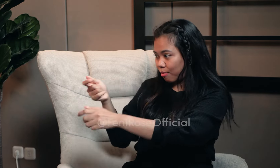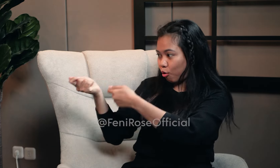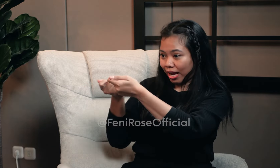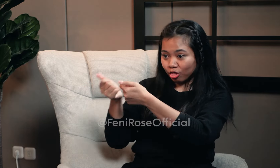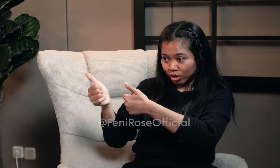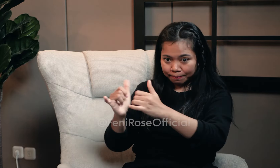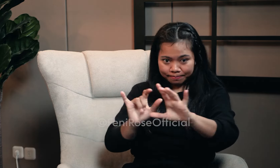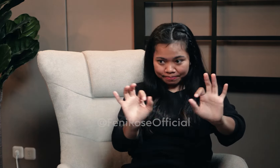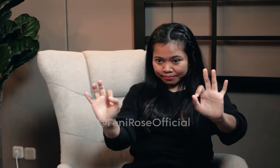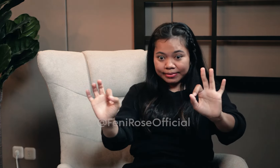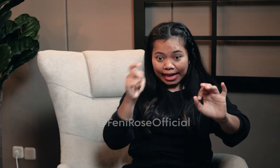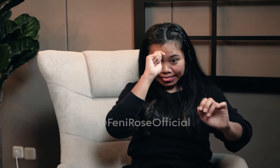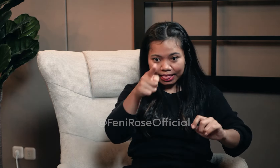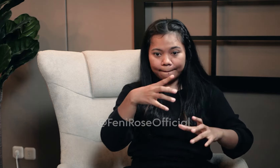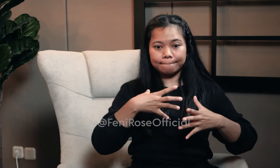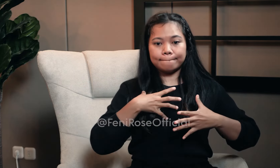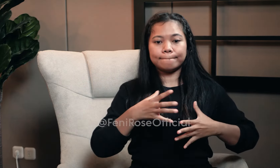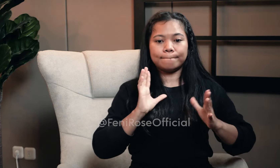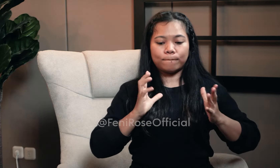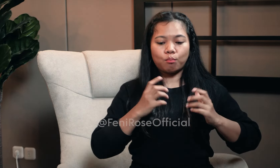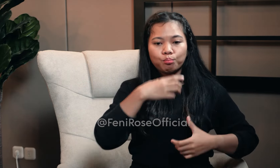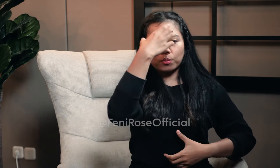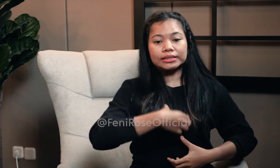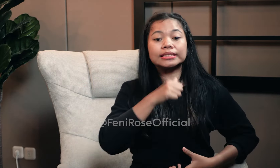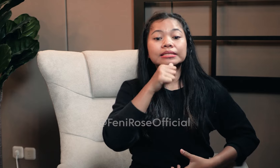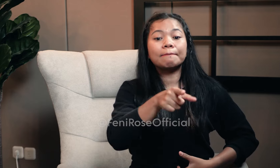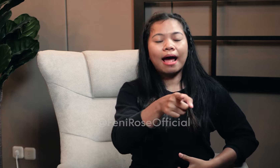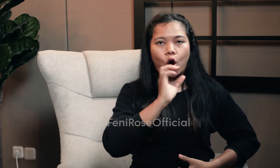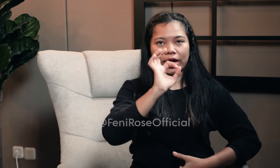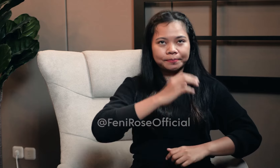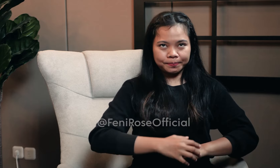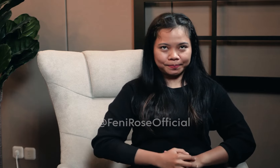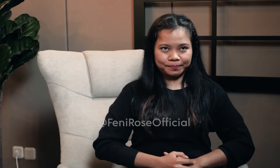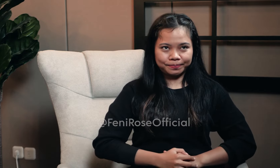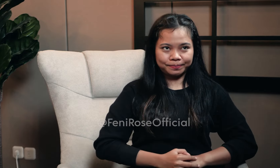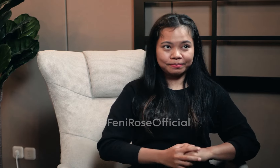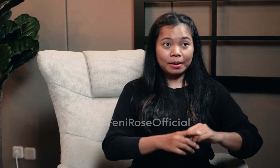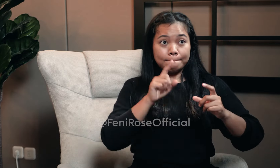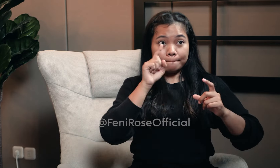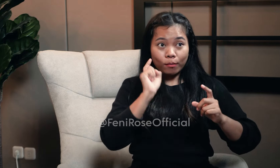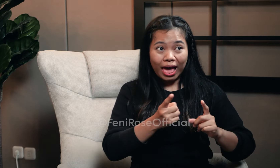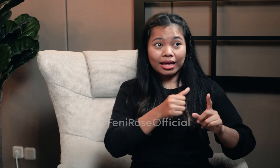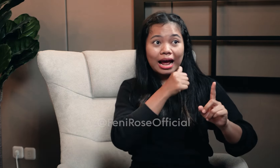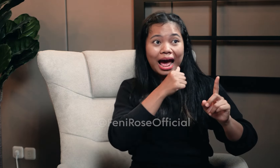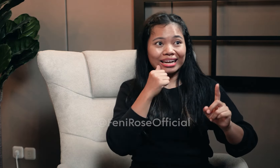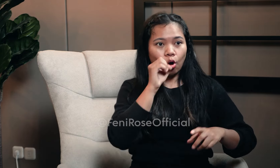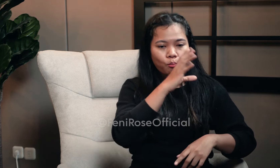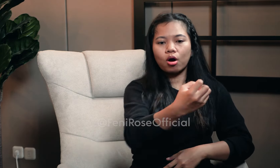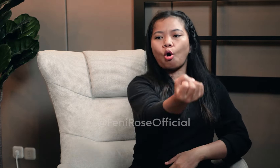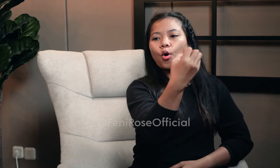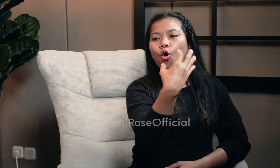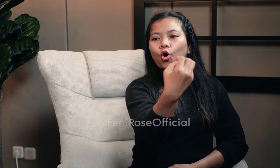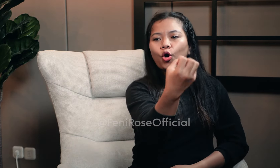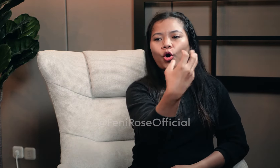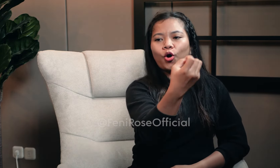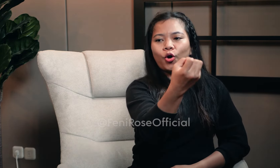Ganjar di sini pak prab Di ini posisi ini moderator di sini orang yang bertugas sudah siap semua ketika mulai ngomong Pak Anis